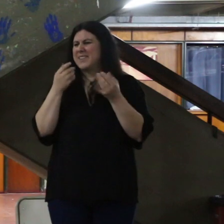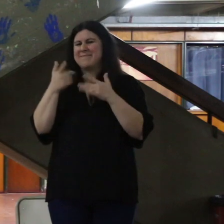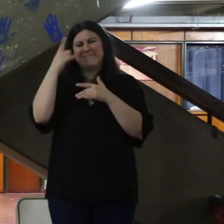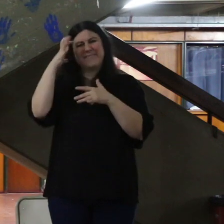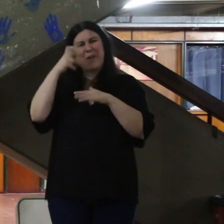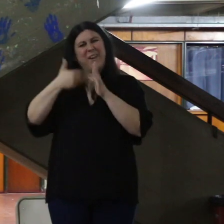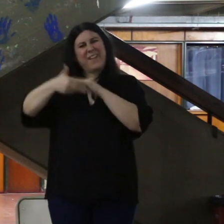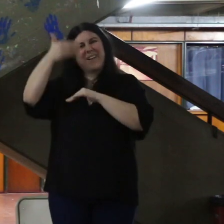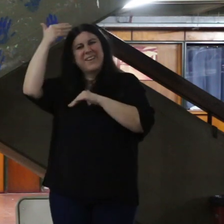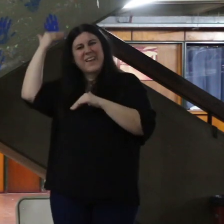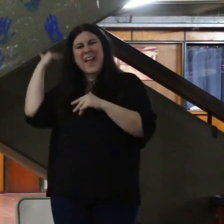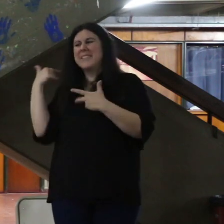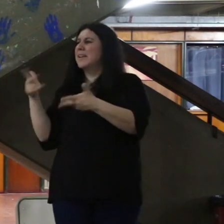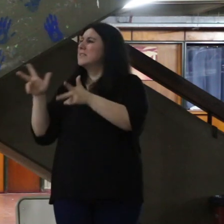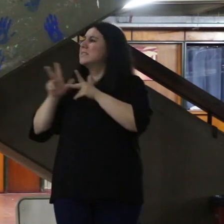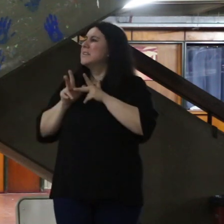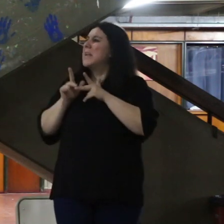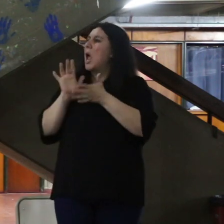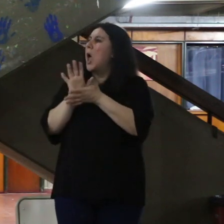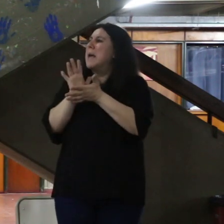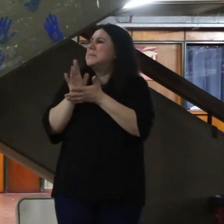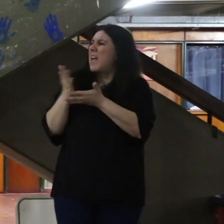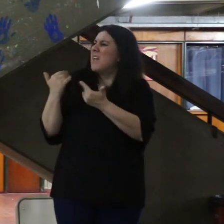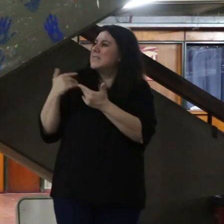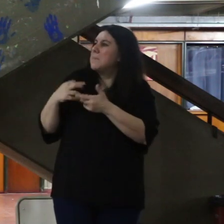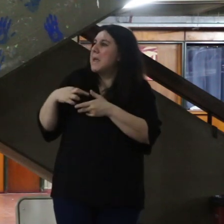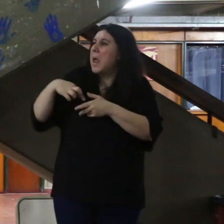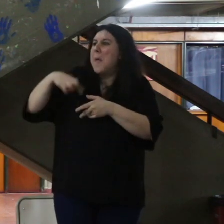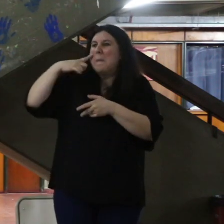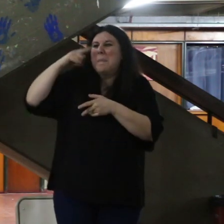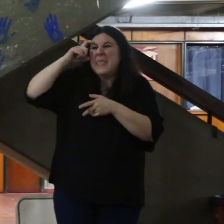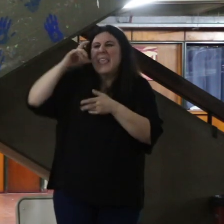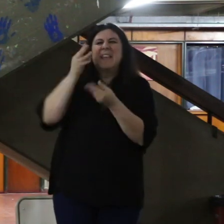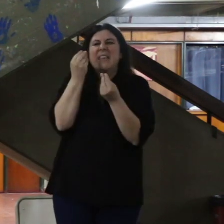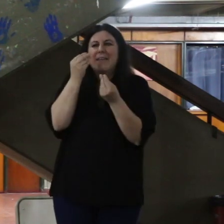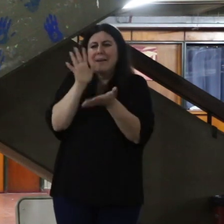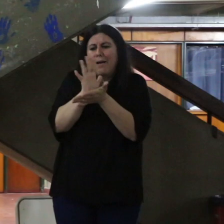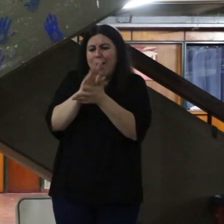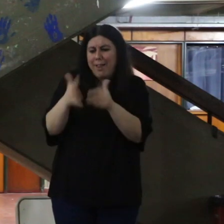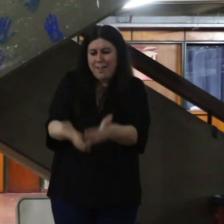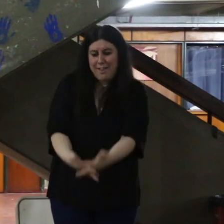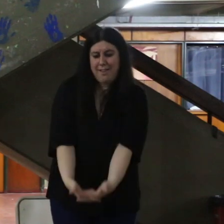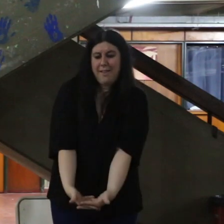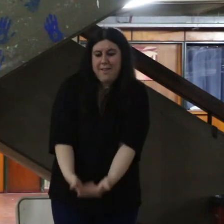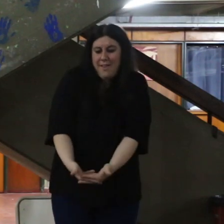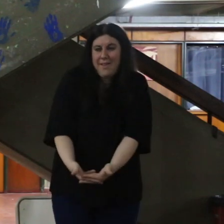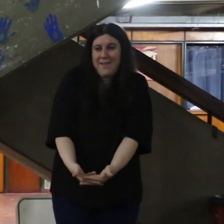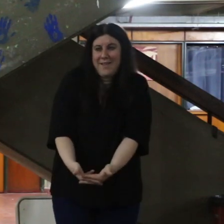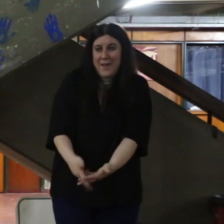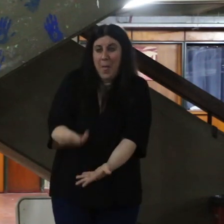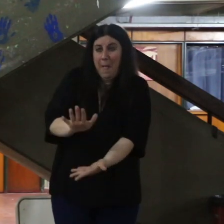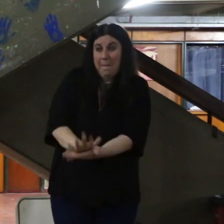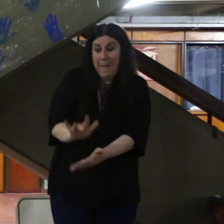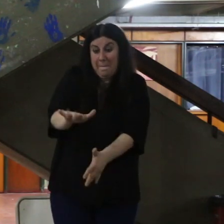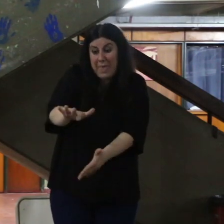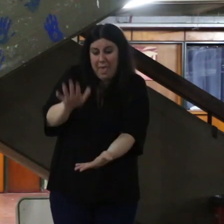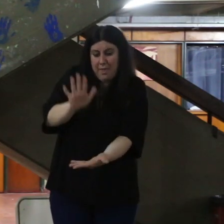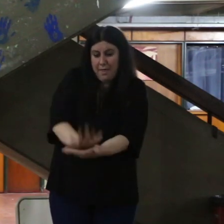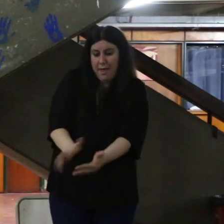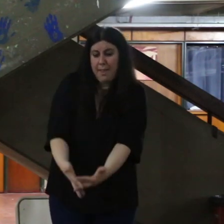más chicos que alguien nos decía hacerme piecito? ¿Sí? Y lo levantábamos un poquito.